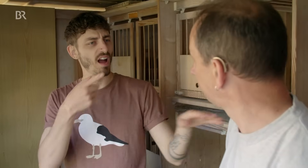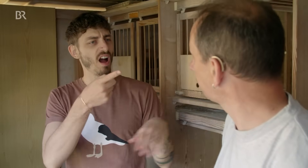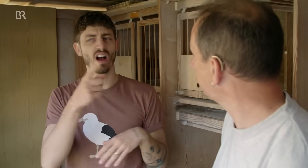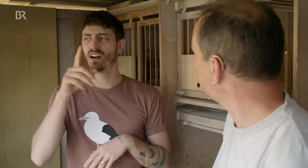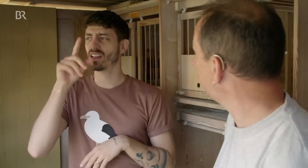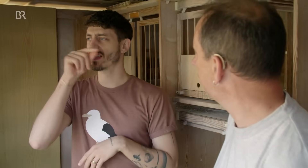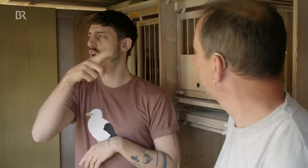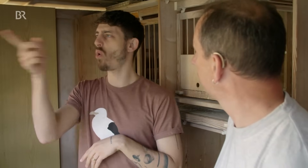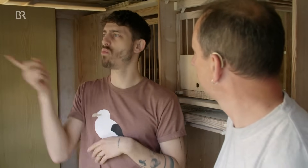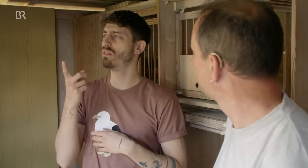wann bekommen die Tauben denn immer Futter?